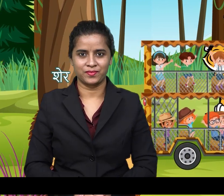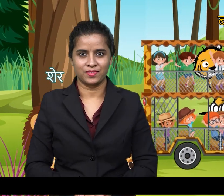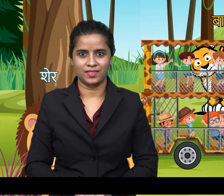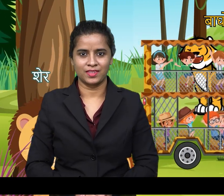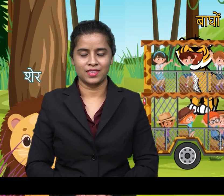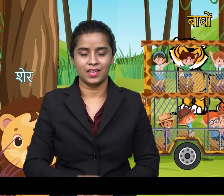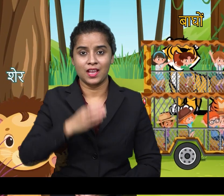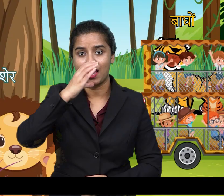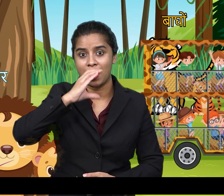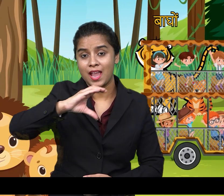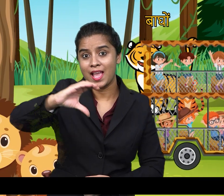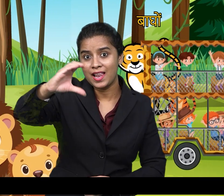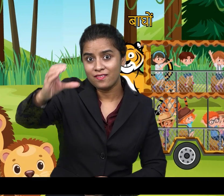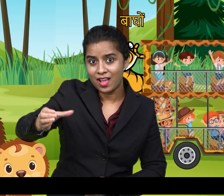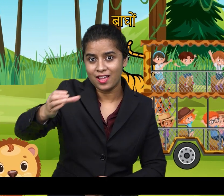हाथी